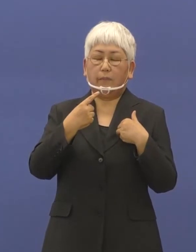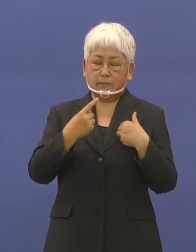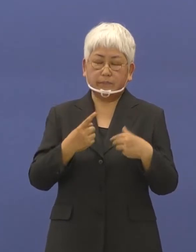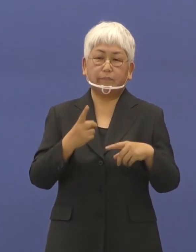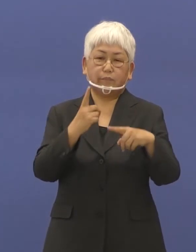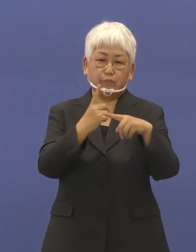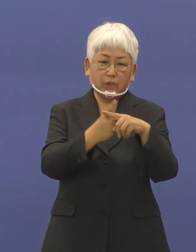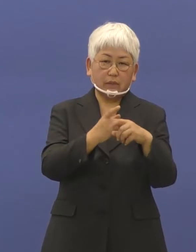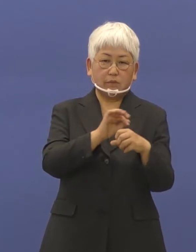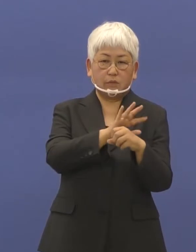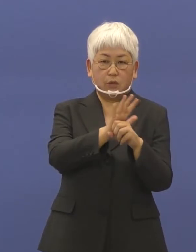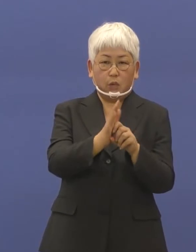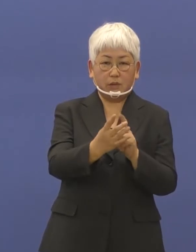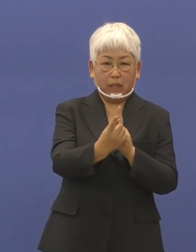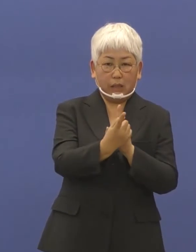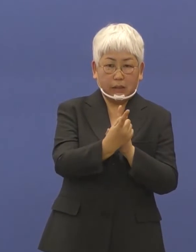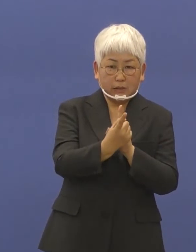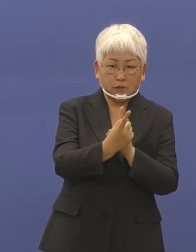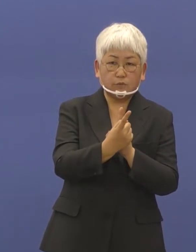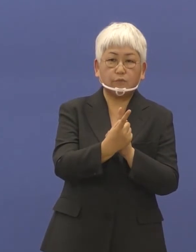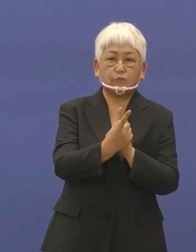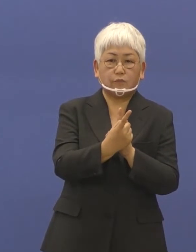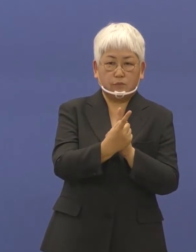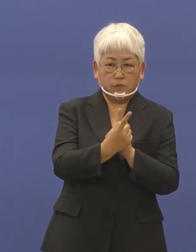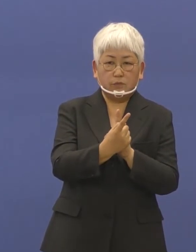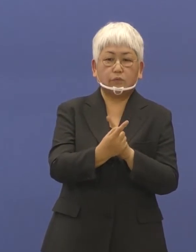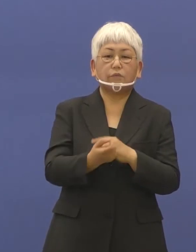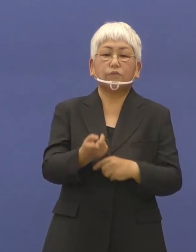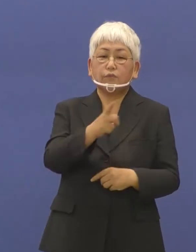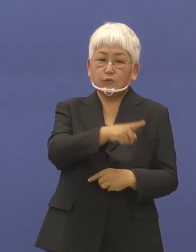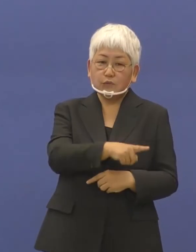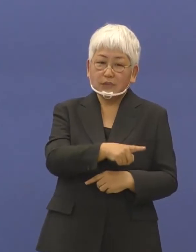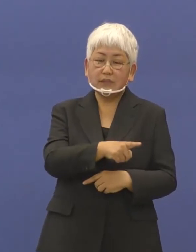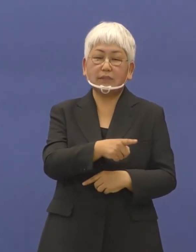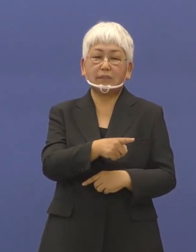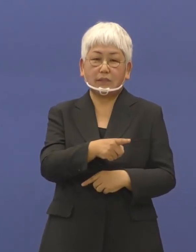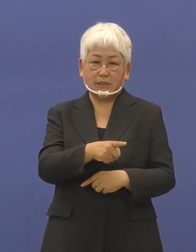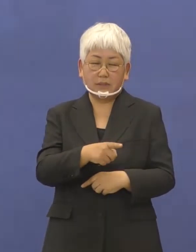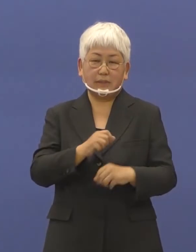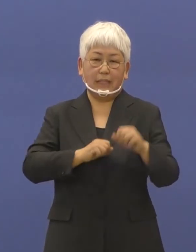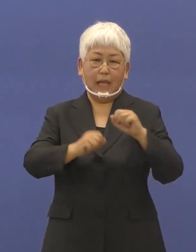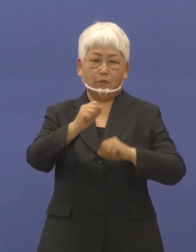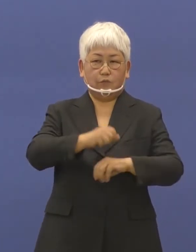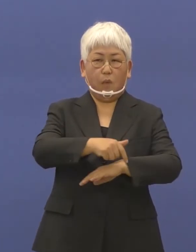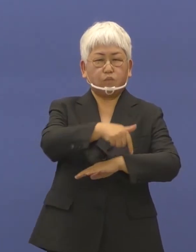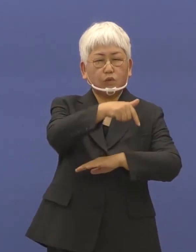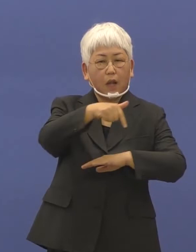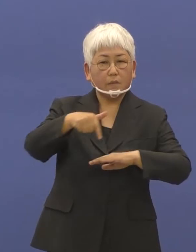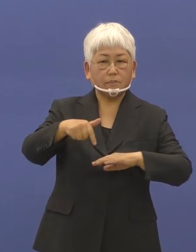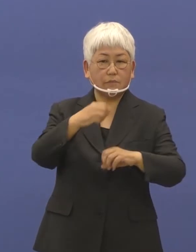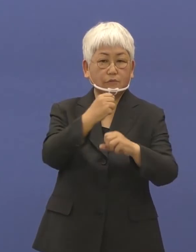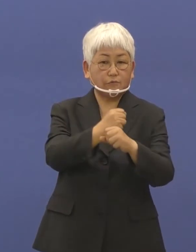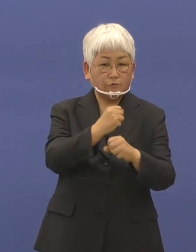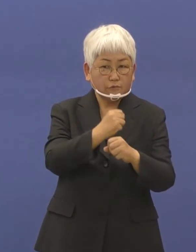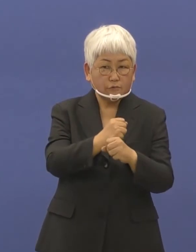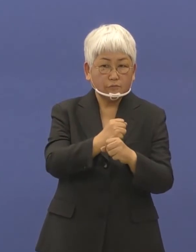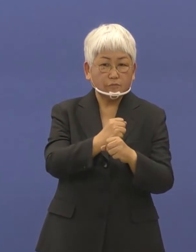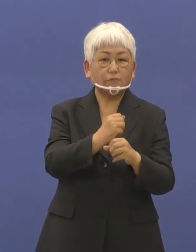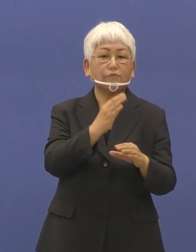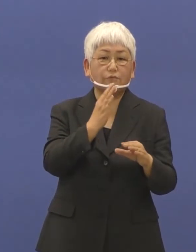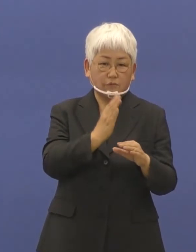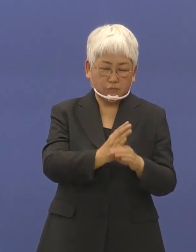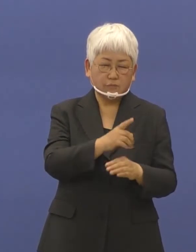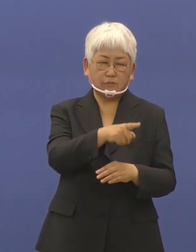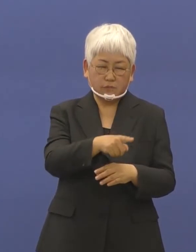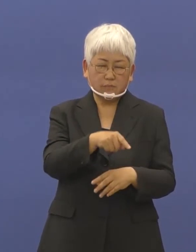新型コロナウイルス対策から次期アクションプランの策定というような今やらなきゃならないことにこう集中